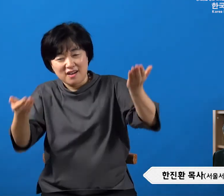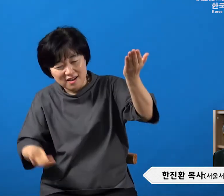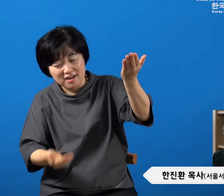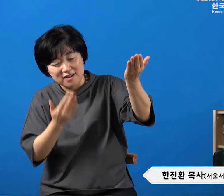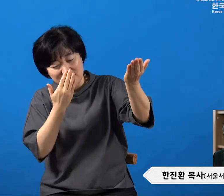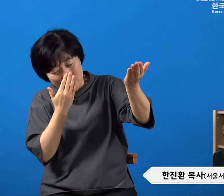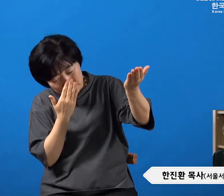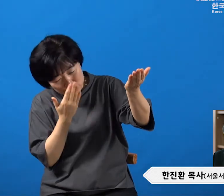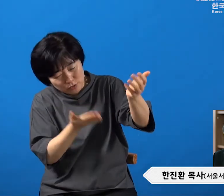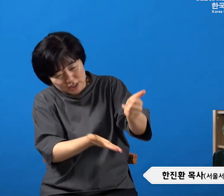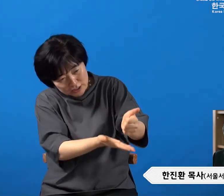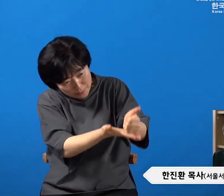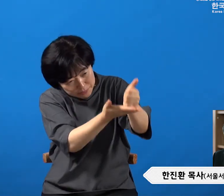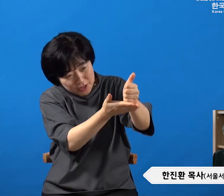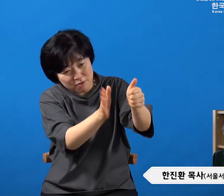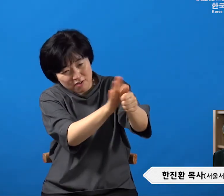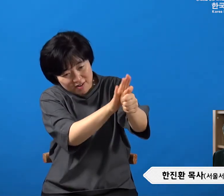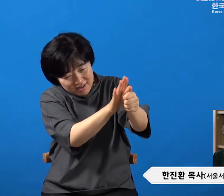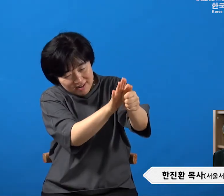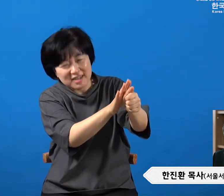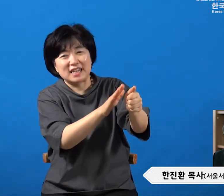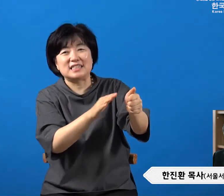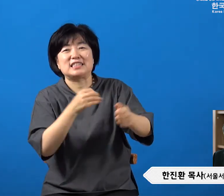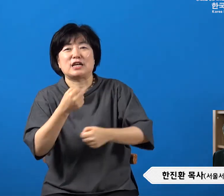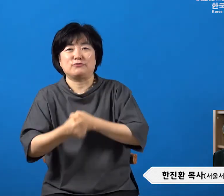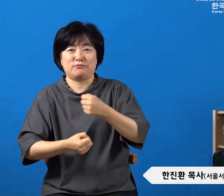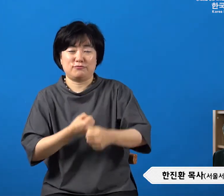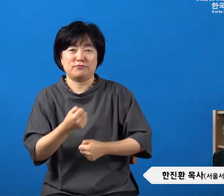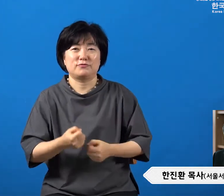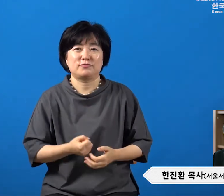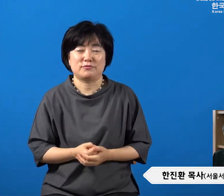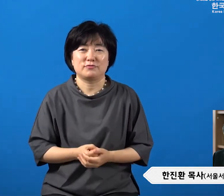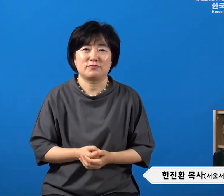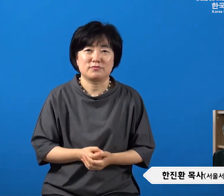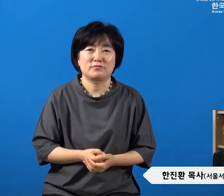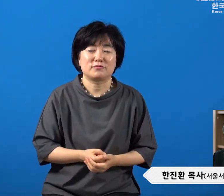섬기고 봉사하는 그런 섬김의 자유가 우리에게 있습니다.